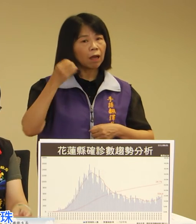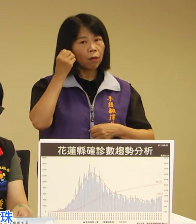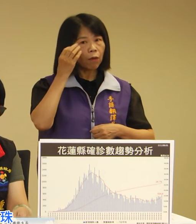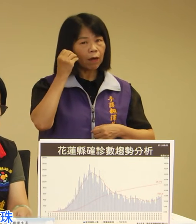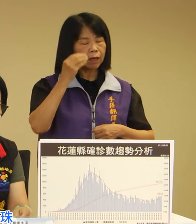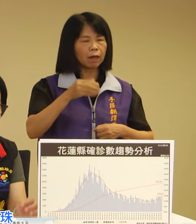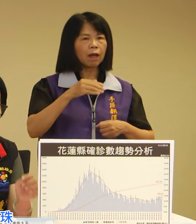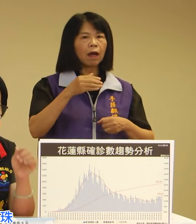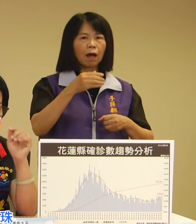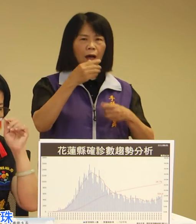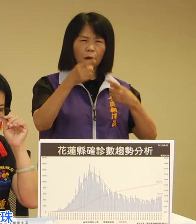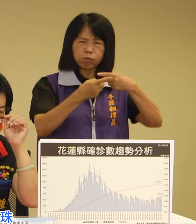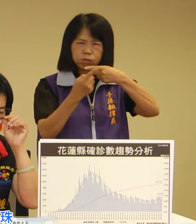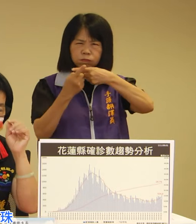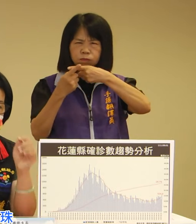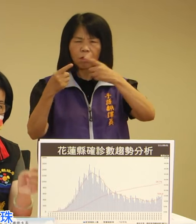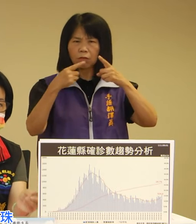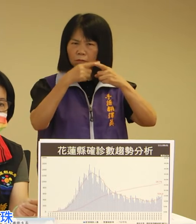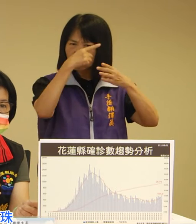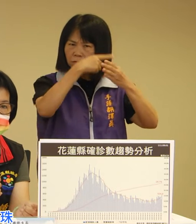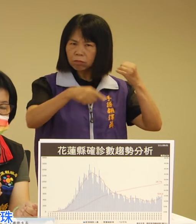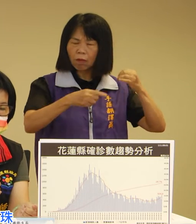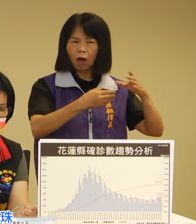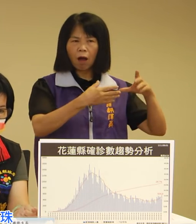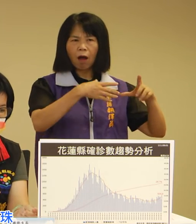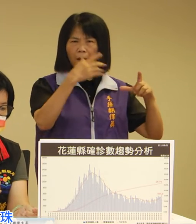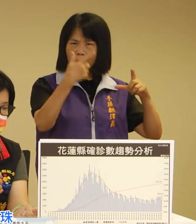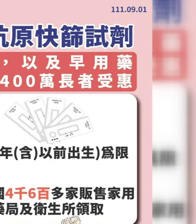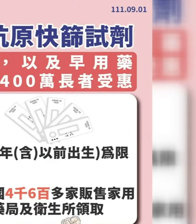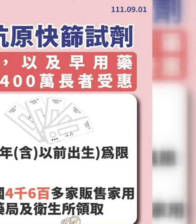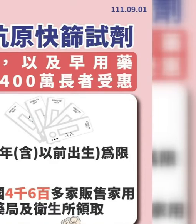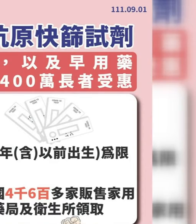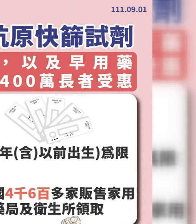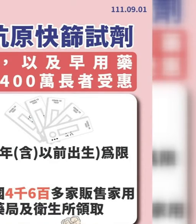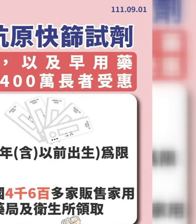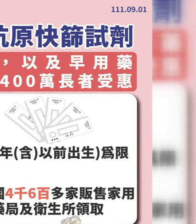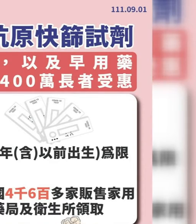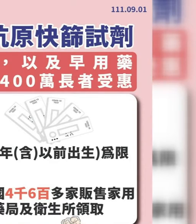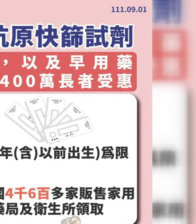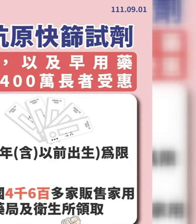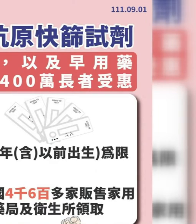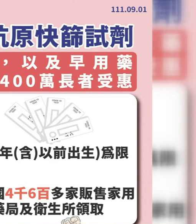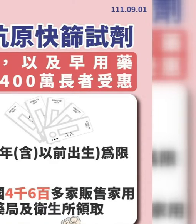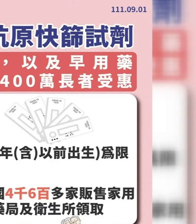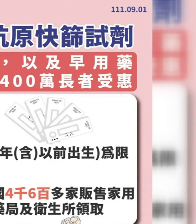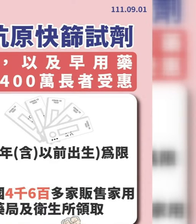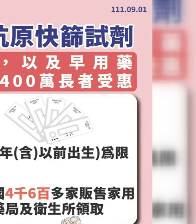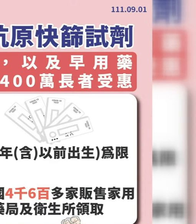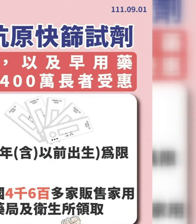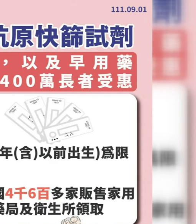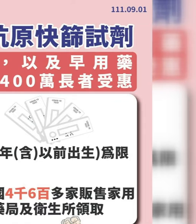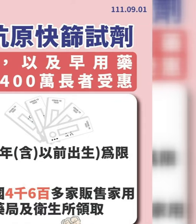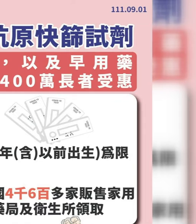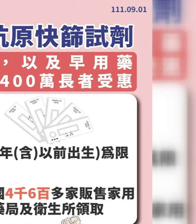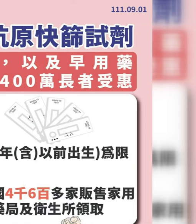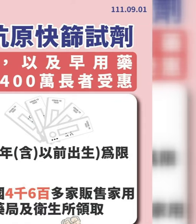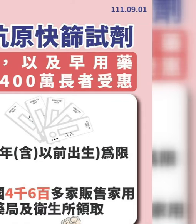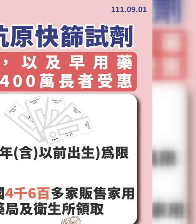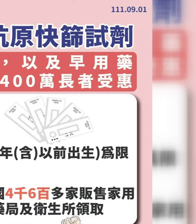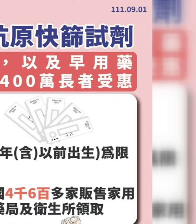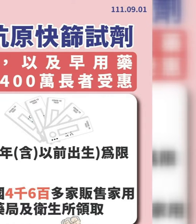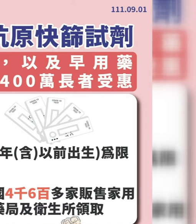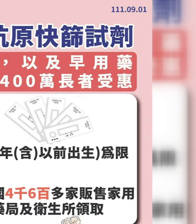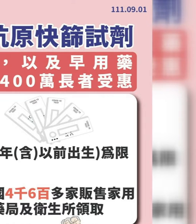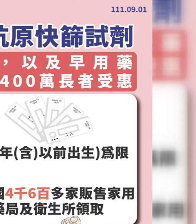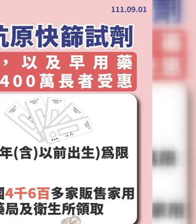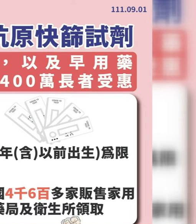在上升哈。全国也是一样，那国际也是一样。那今天9月1号呢？中央疫情指挥中心